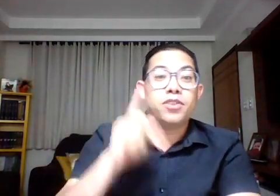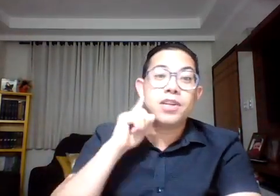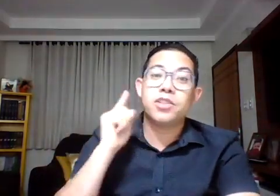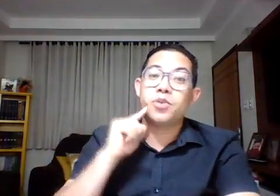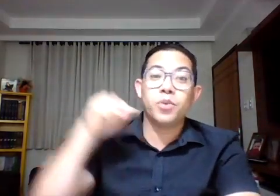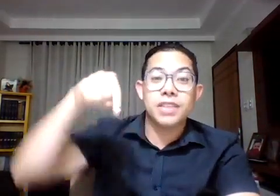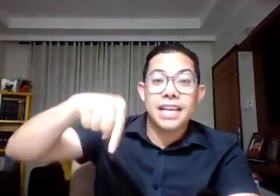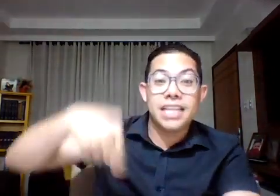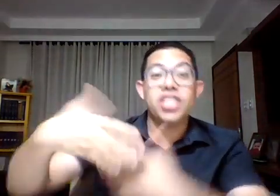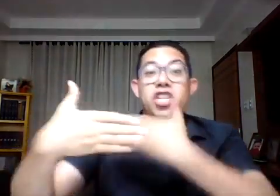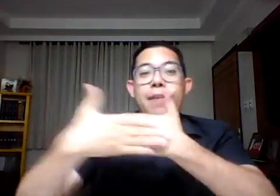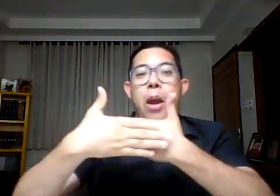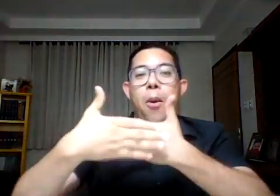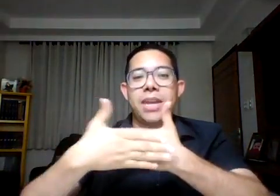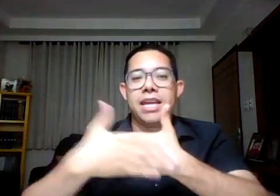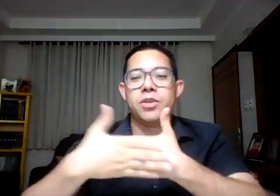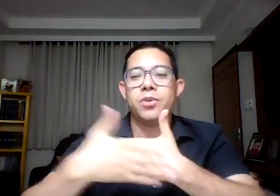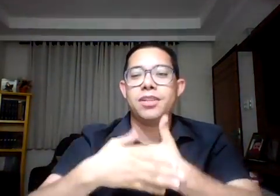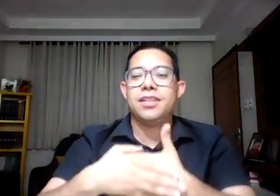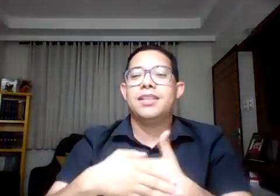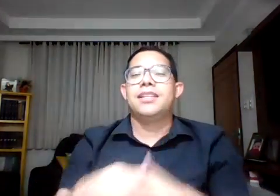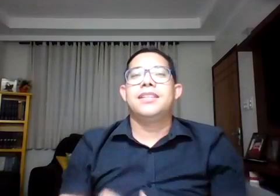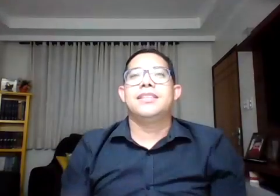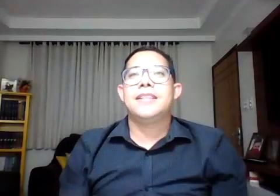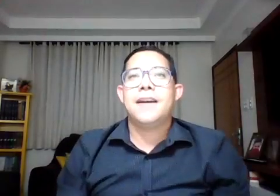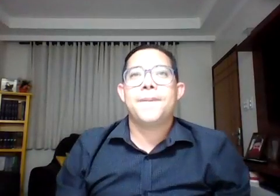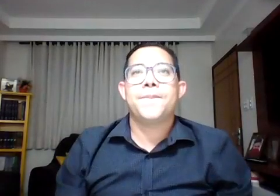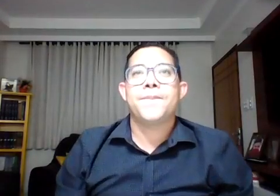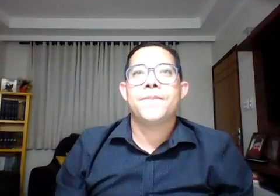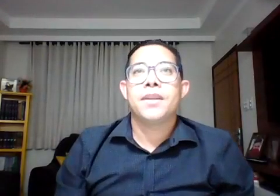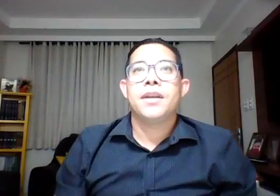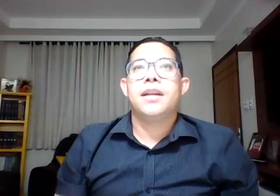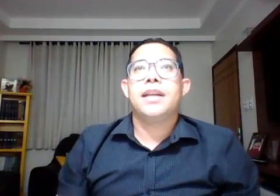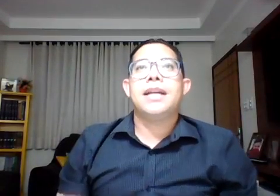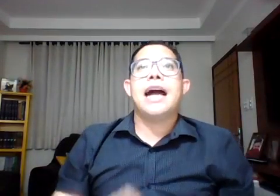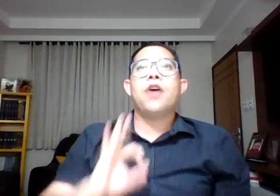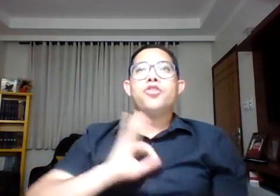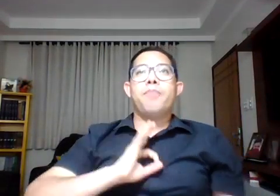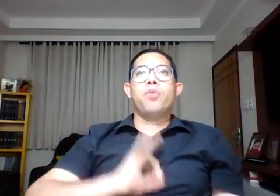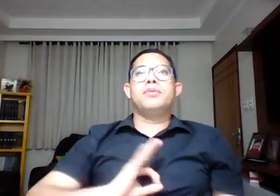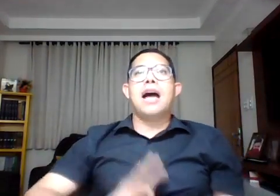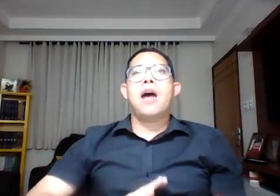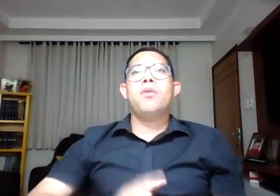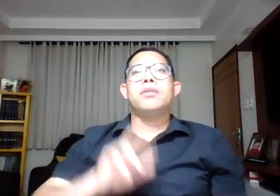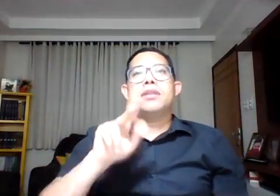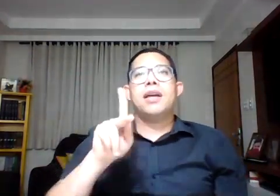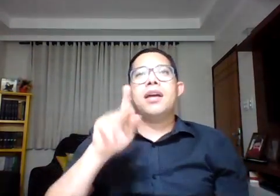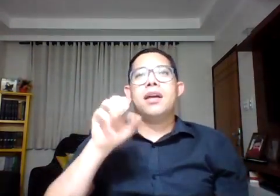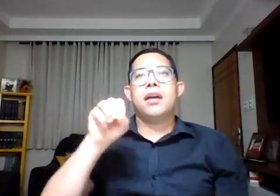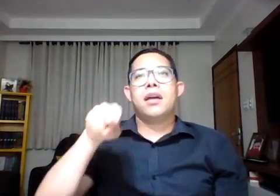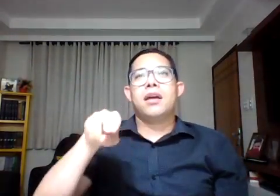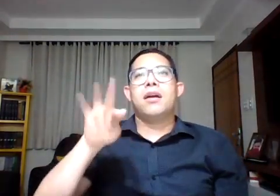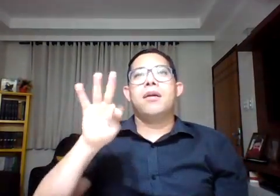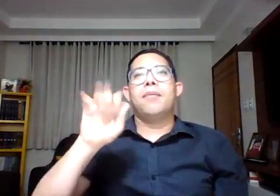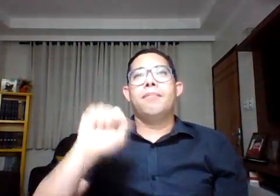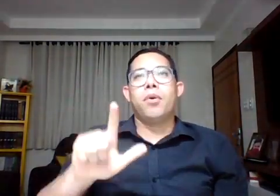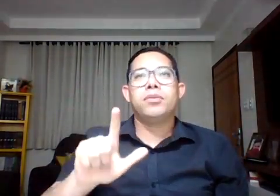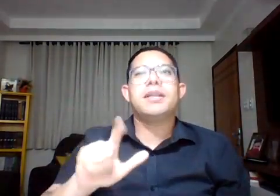professora surda aqui de Ribeirão Preto, né? Legal, de Pontal, né?